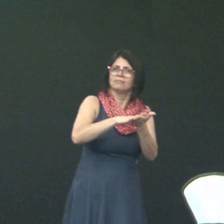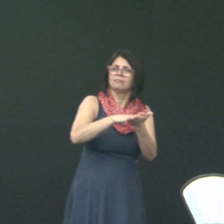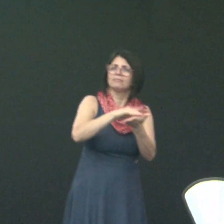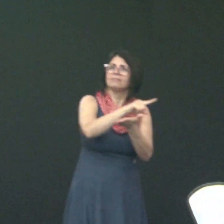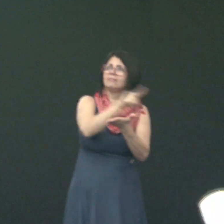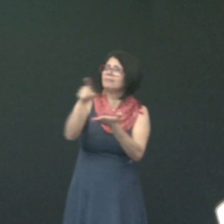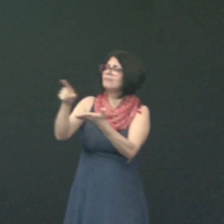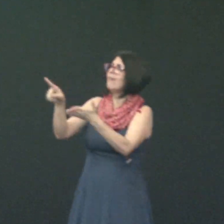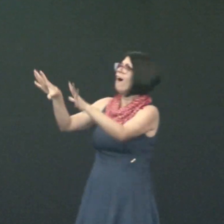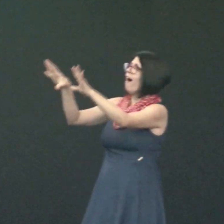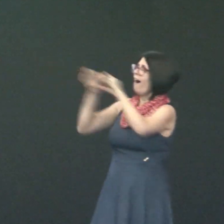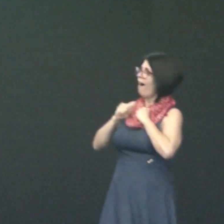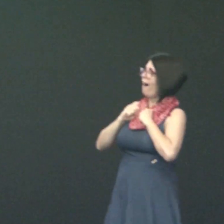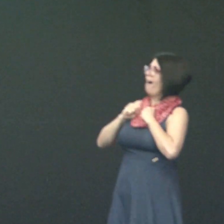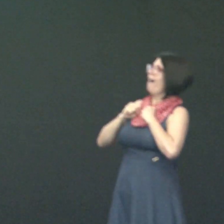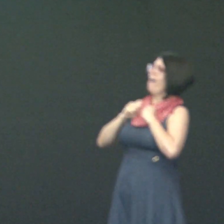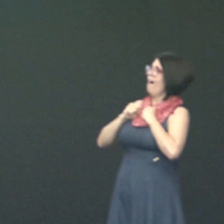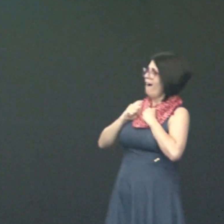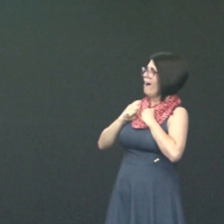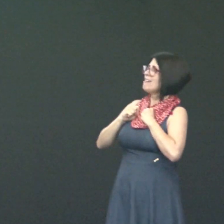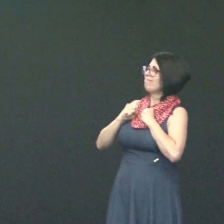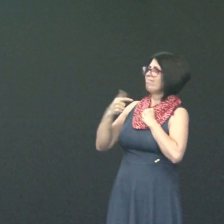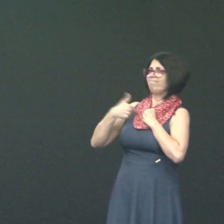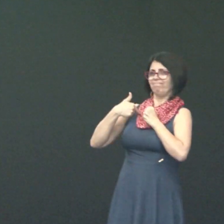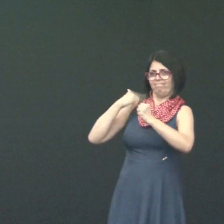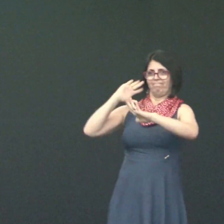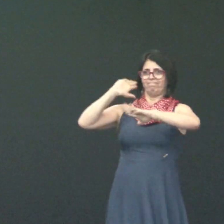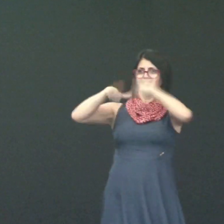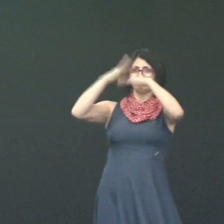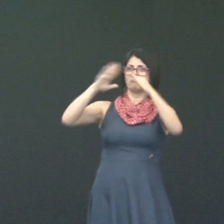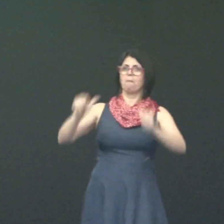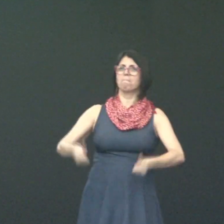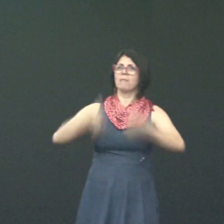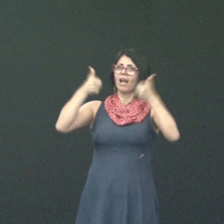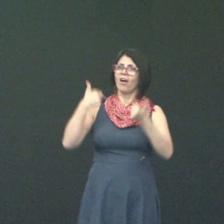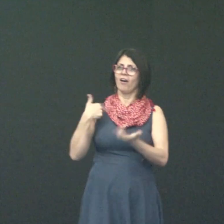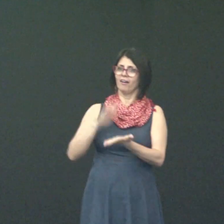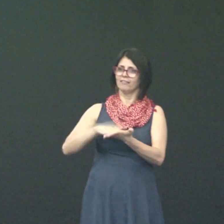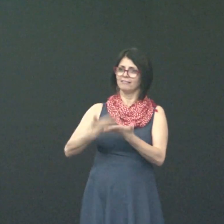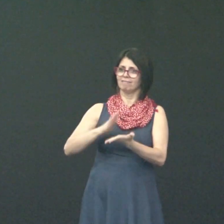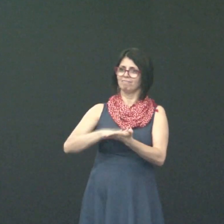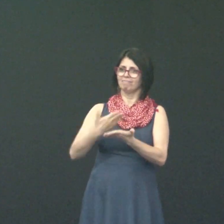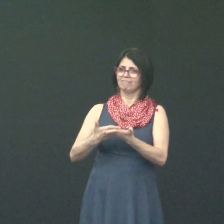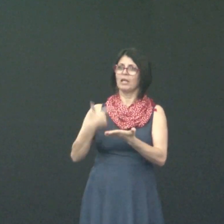esses sinais que não existem um referente na língua portuguesa,